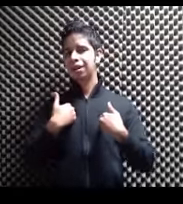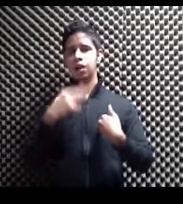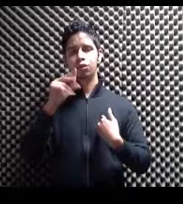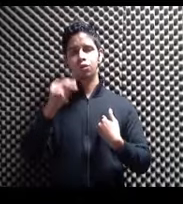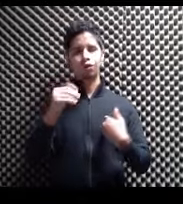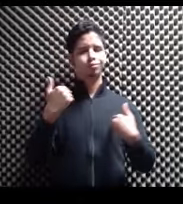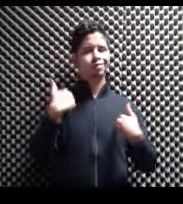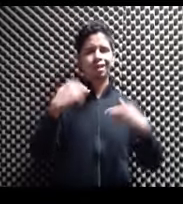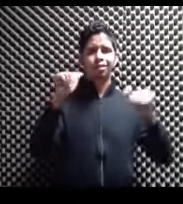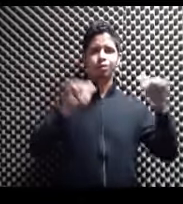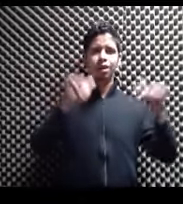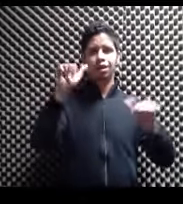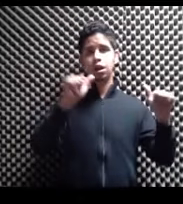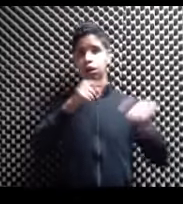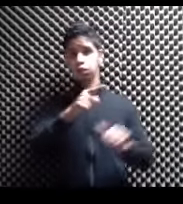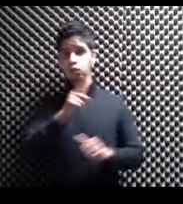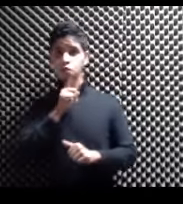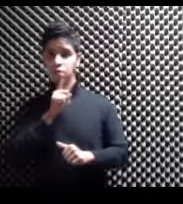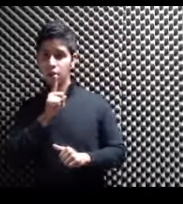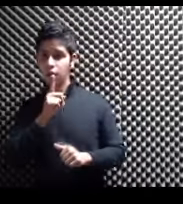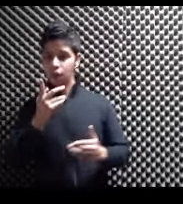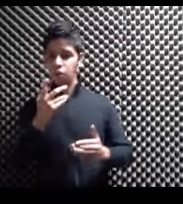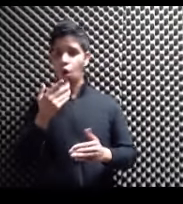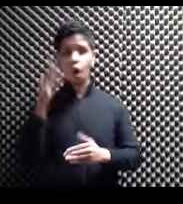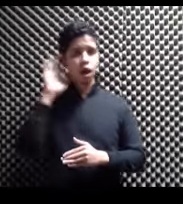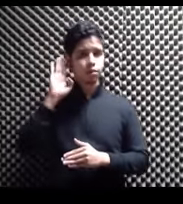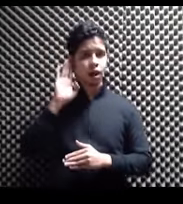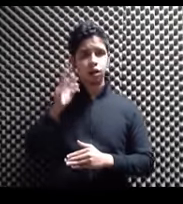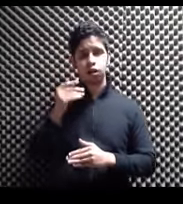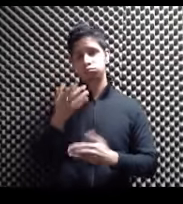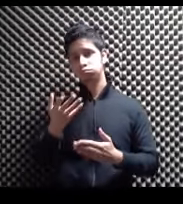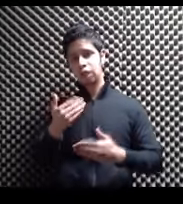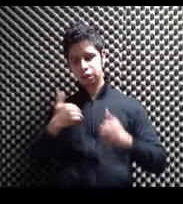de nuestras claro. mascotas para nosotros. Y realmente, mira,